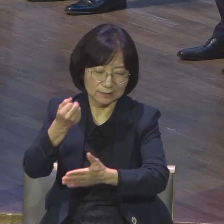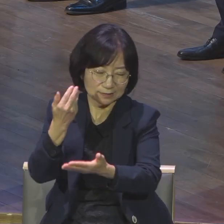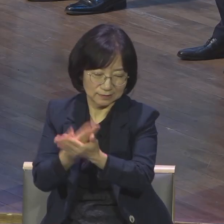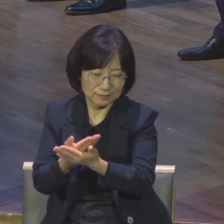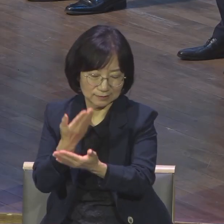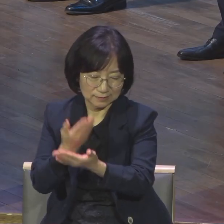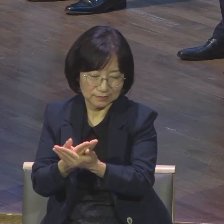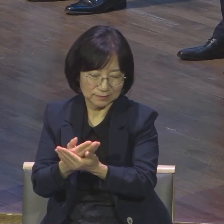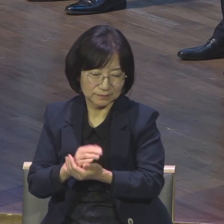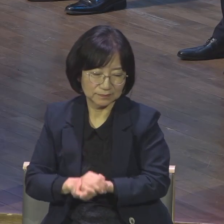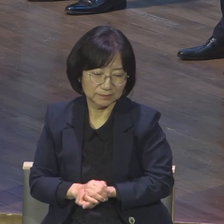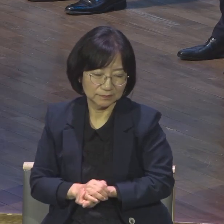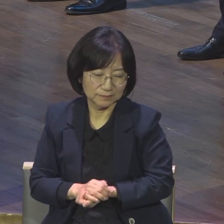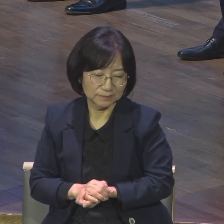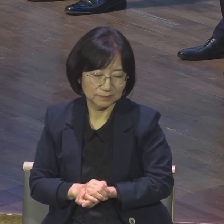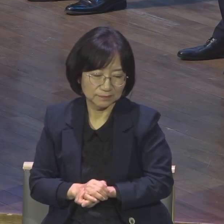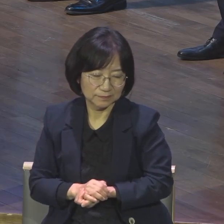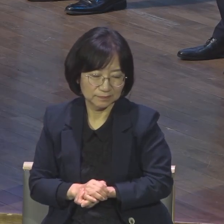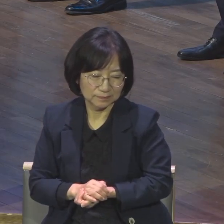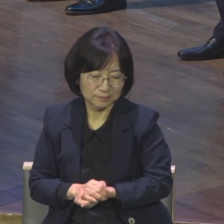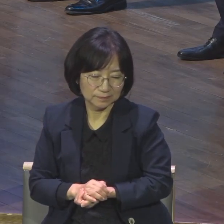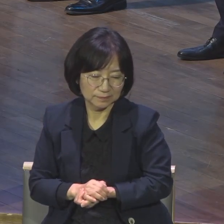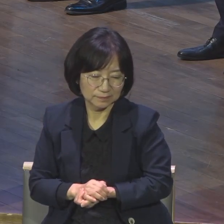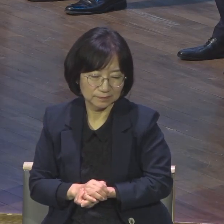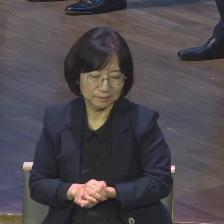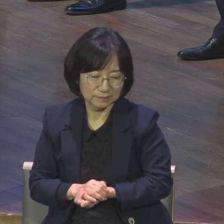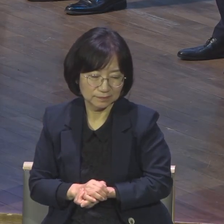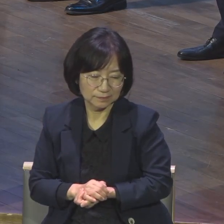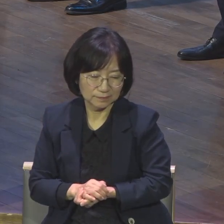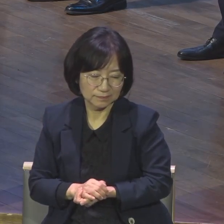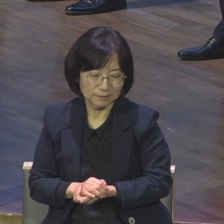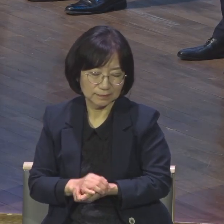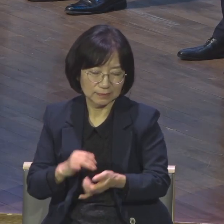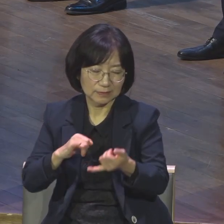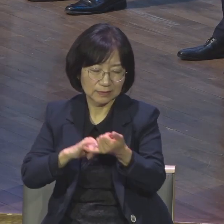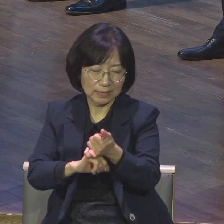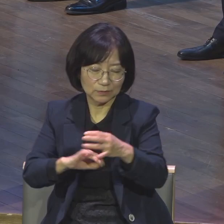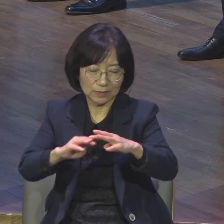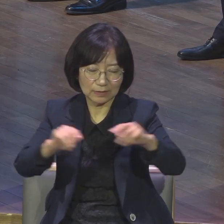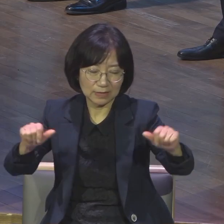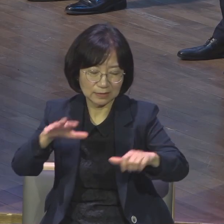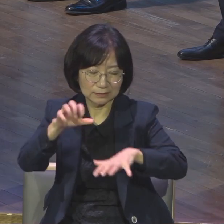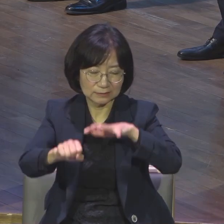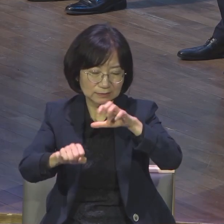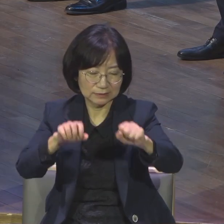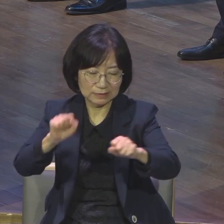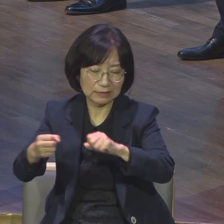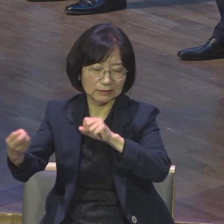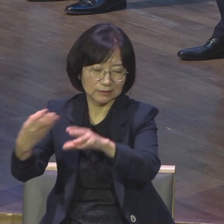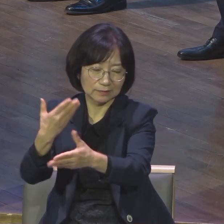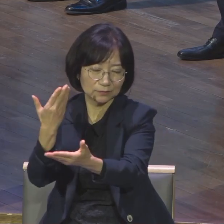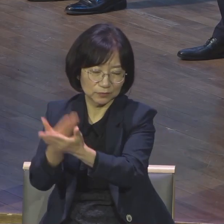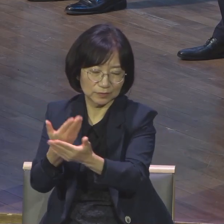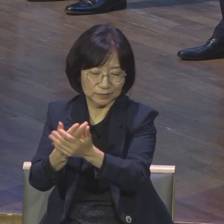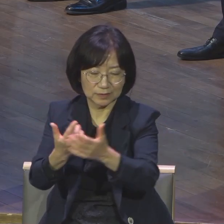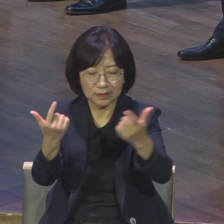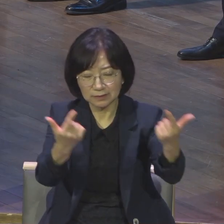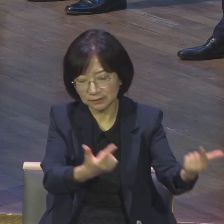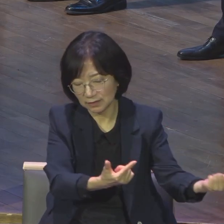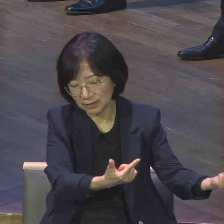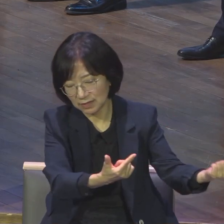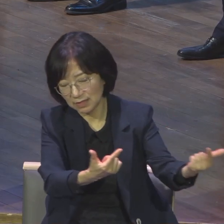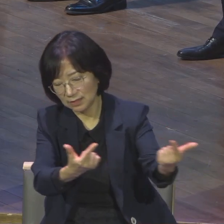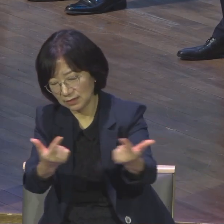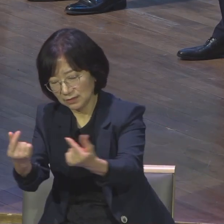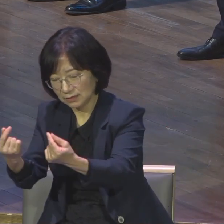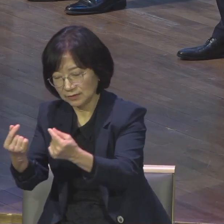이글 스피릿을 이 시간 더하여 주옵소서. 약속의 땅을 반드시 차지하는 일에 주역되게 하여 주옵소서. 우리 주여 부르고